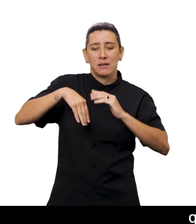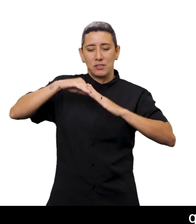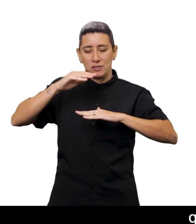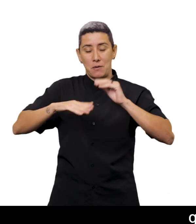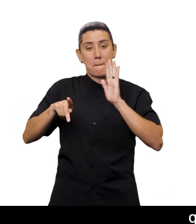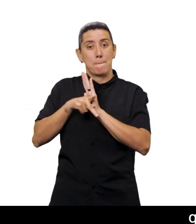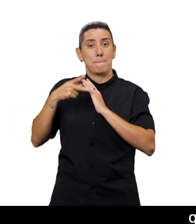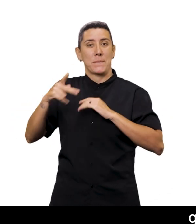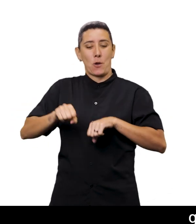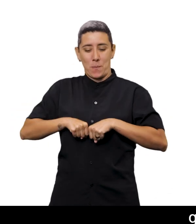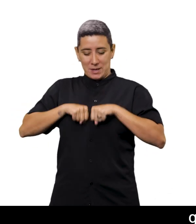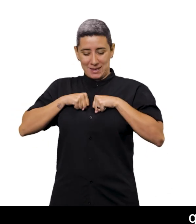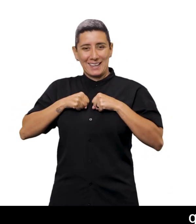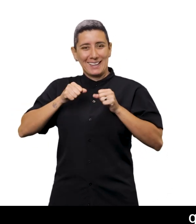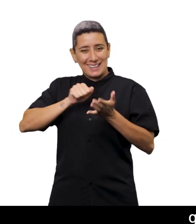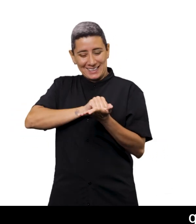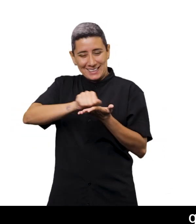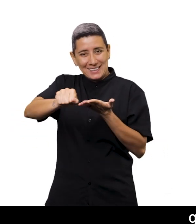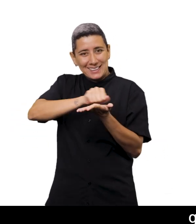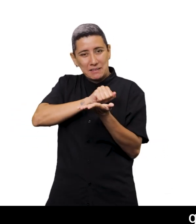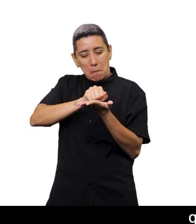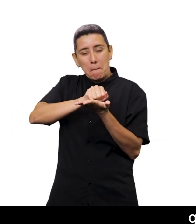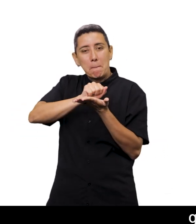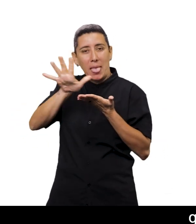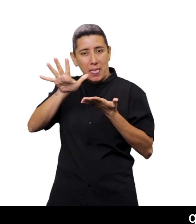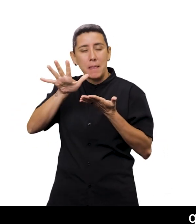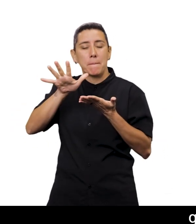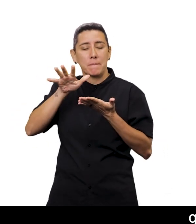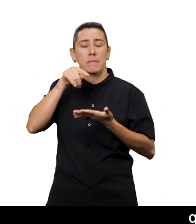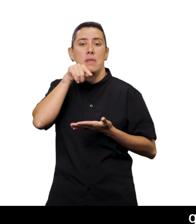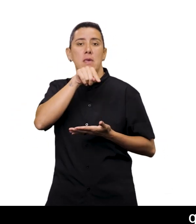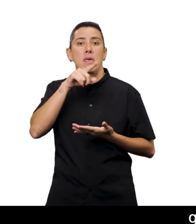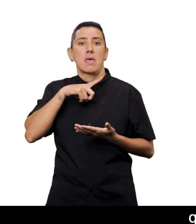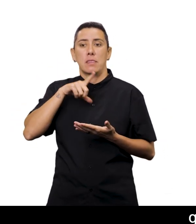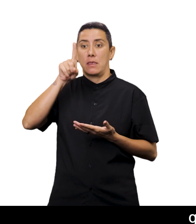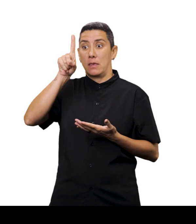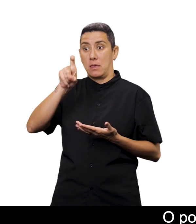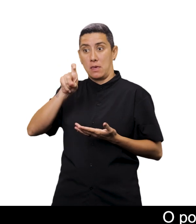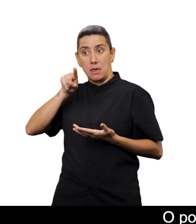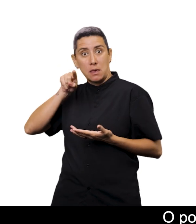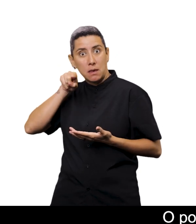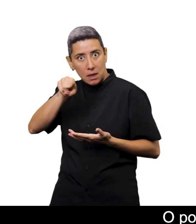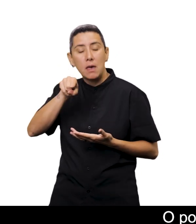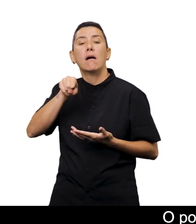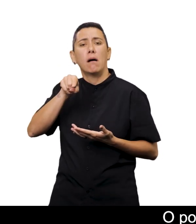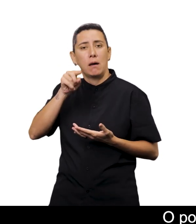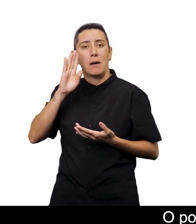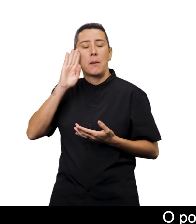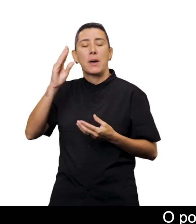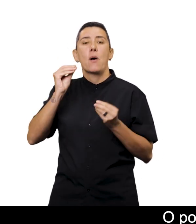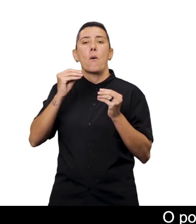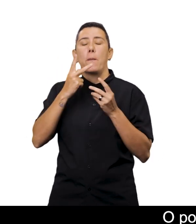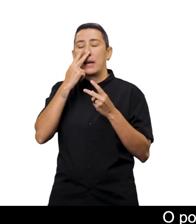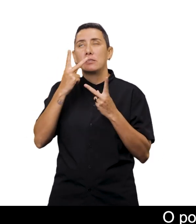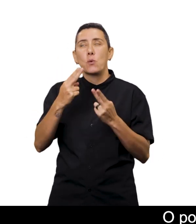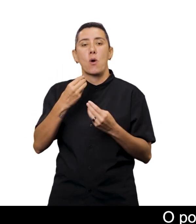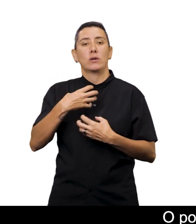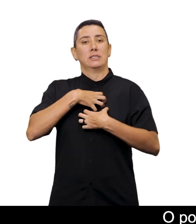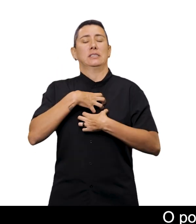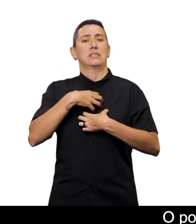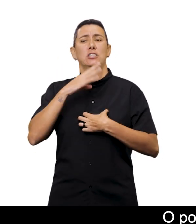que escapam e evocam a prática artesanal da serigrafia. O ponto de exclamação